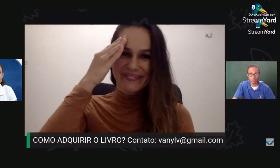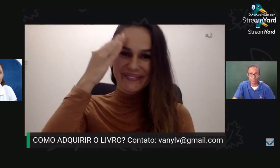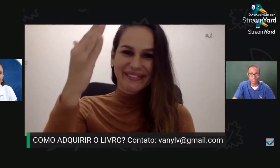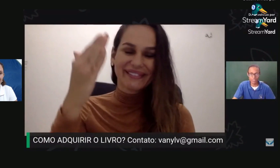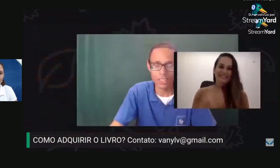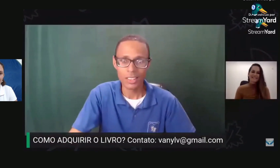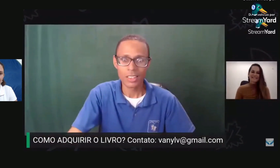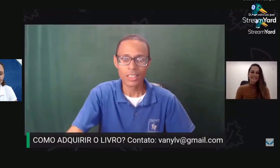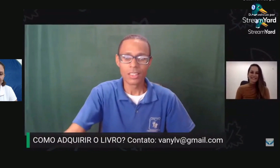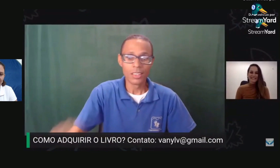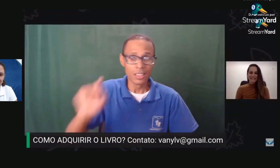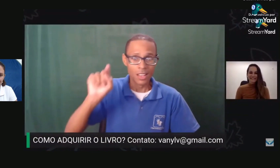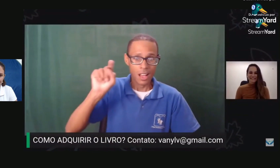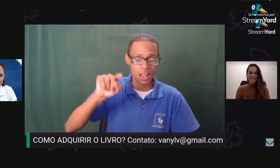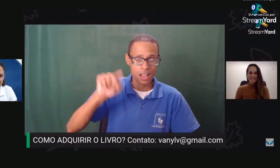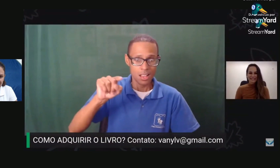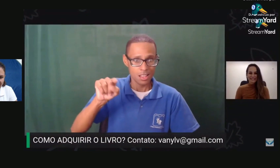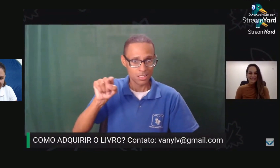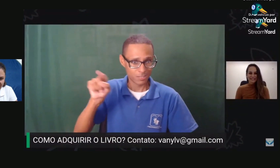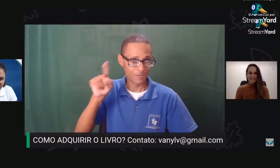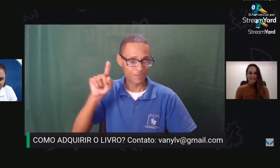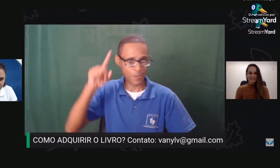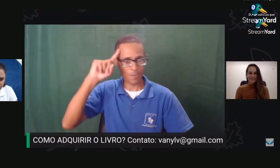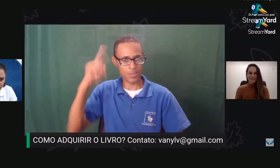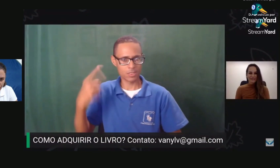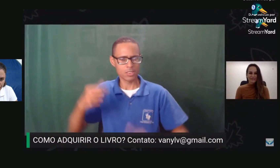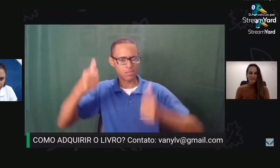né, aqui. Muito obrigada.